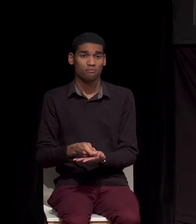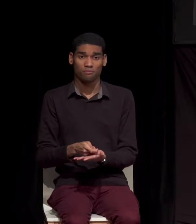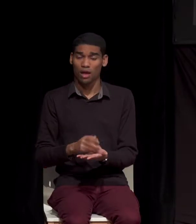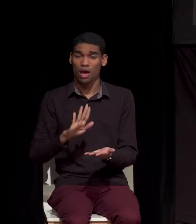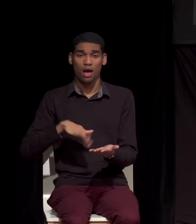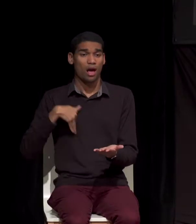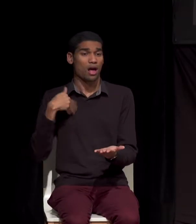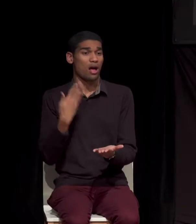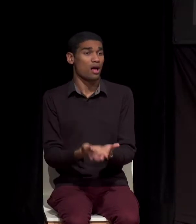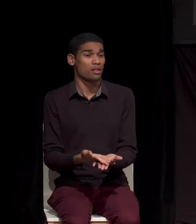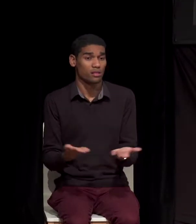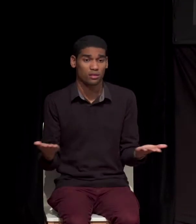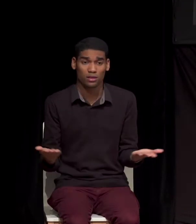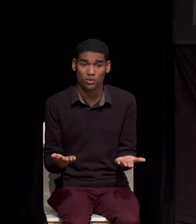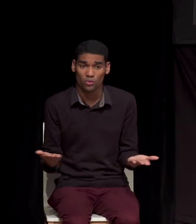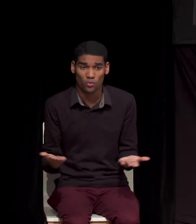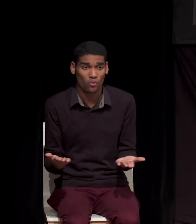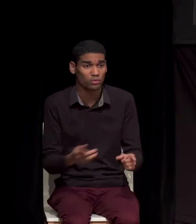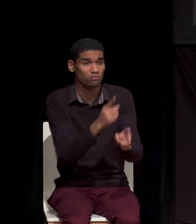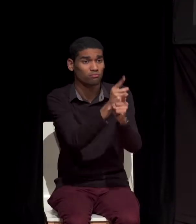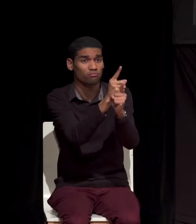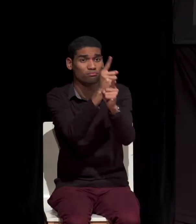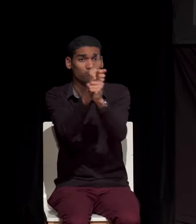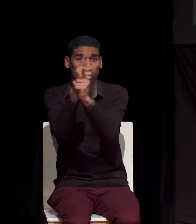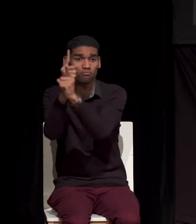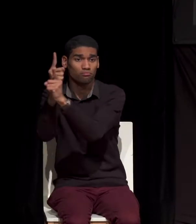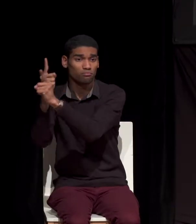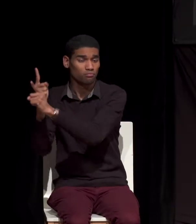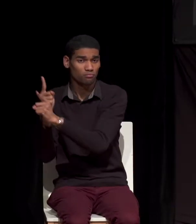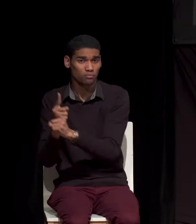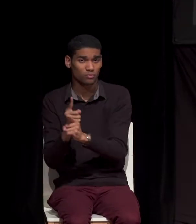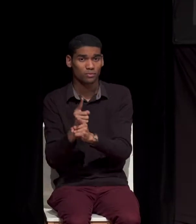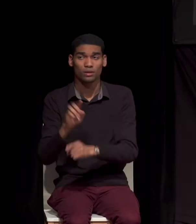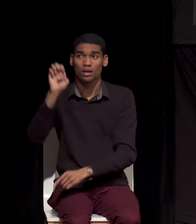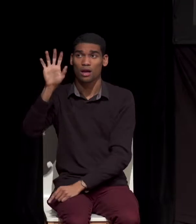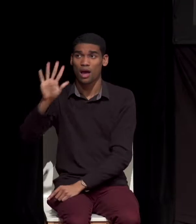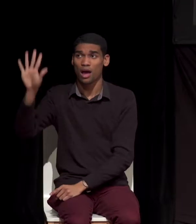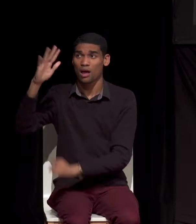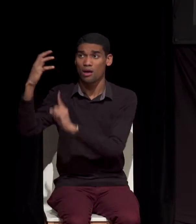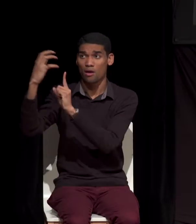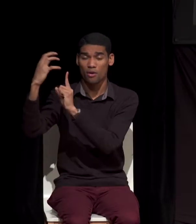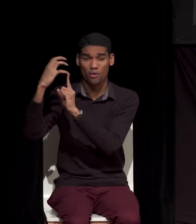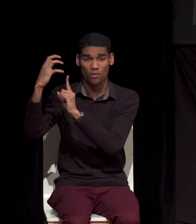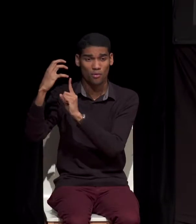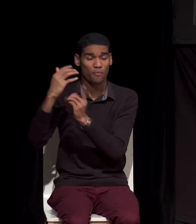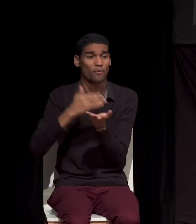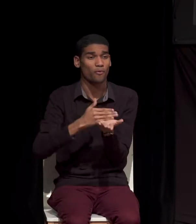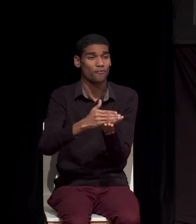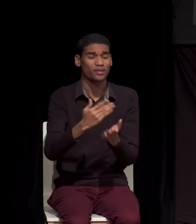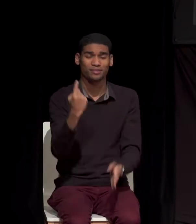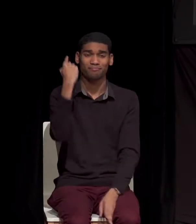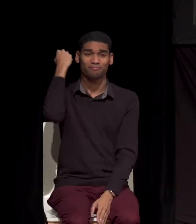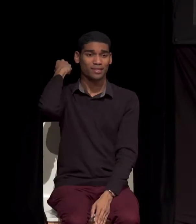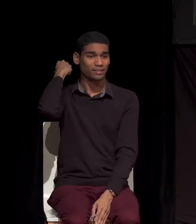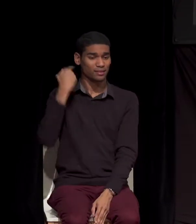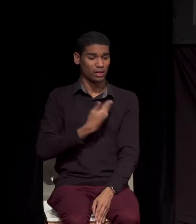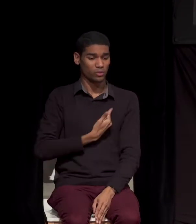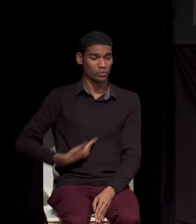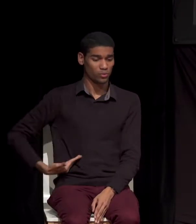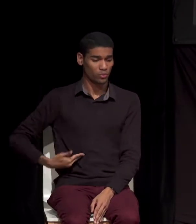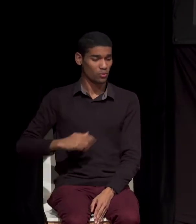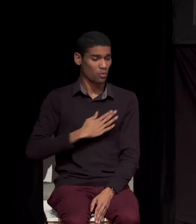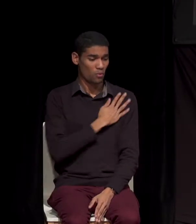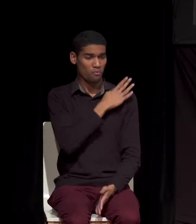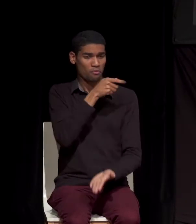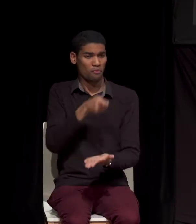no Brasil. Essa educação eurocêntrica, ela vem lá da ditadura, e olha que, se a gente pensar